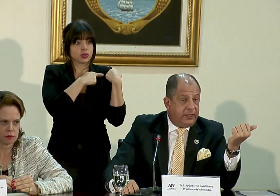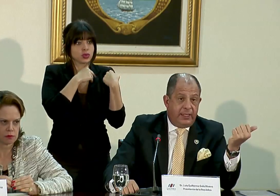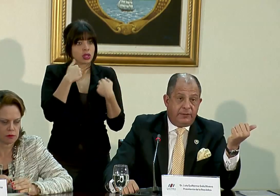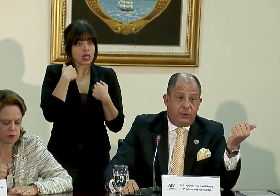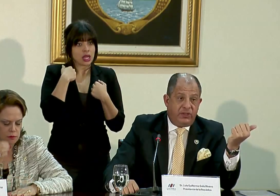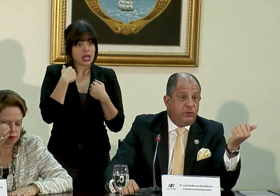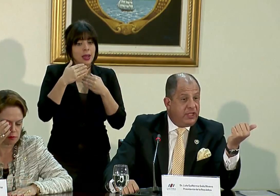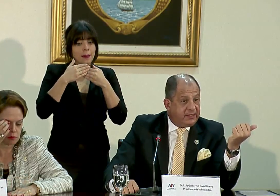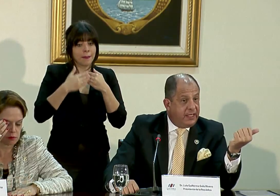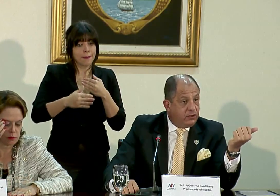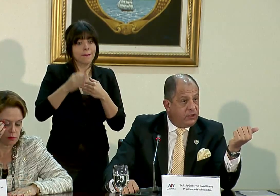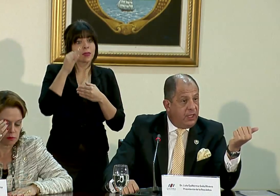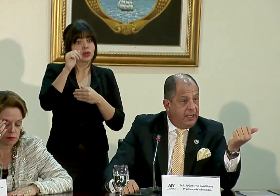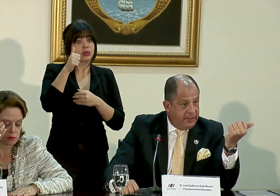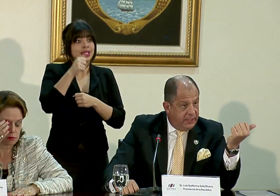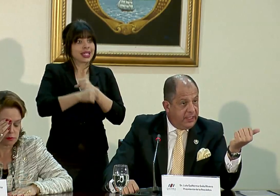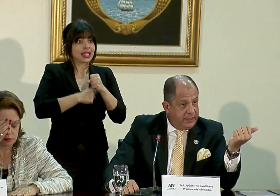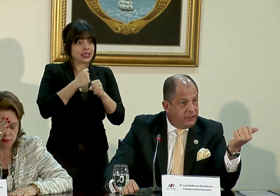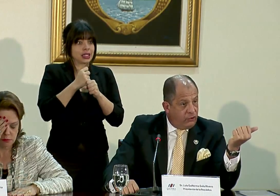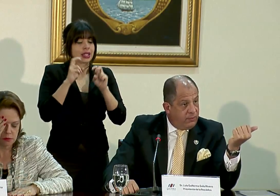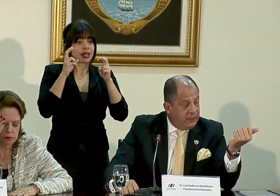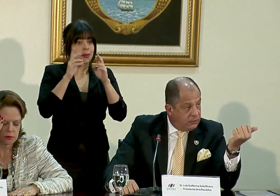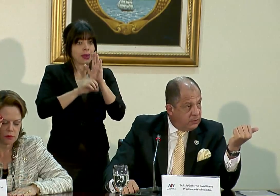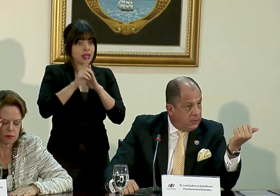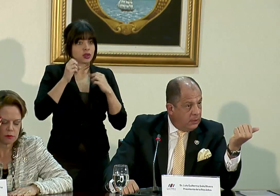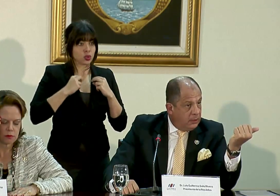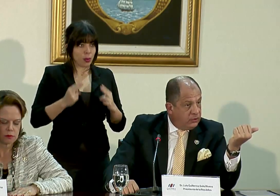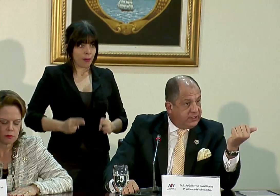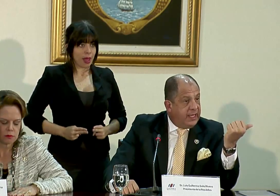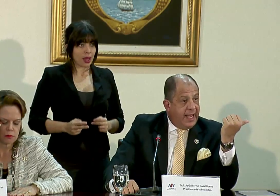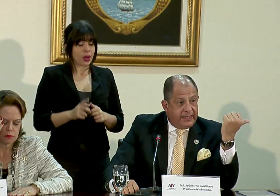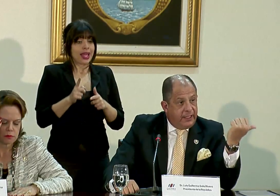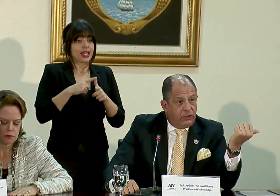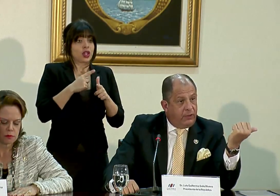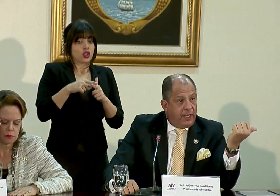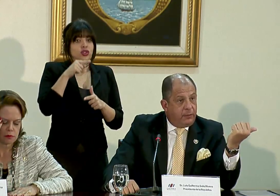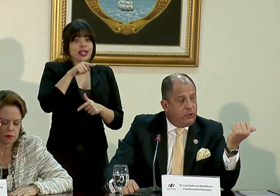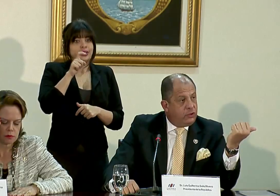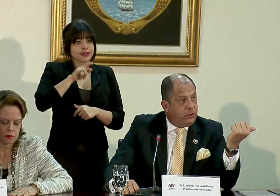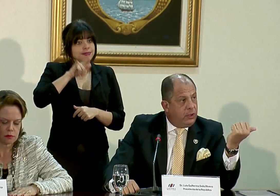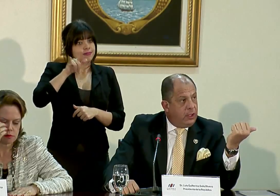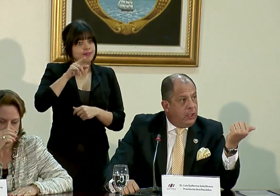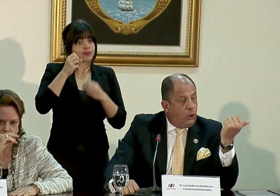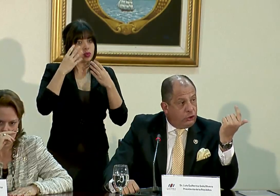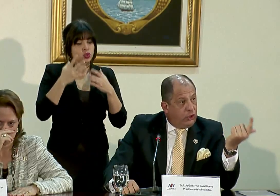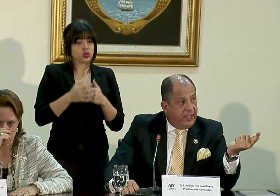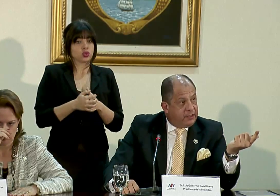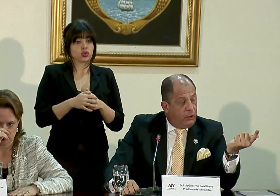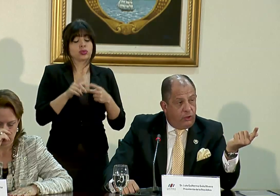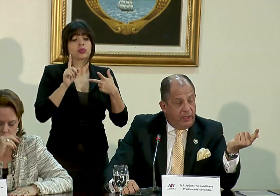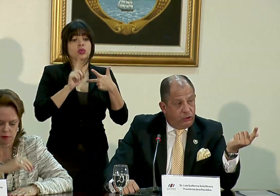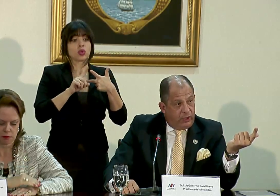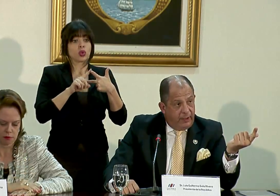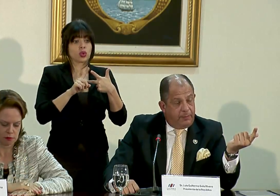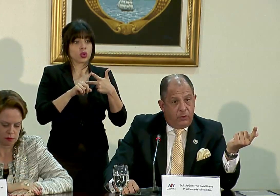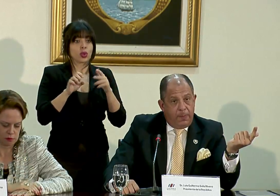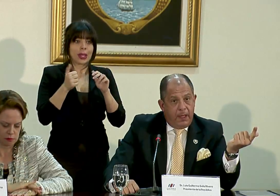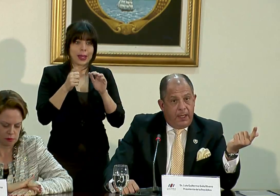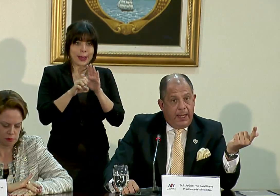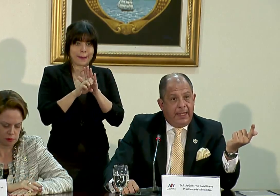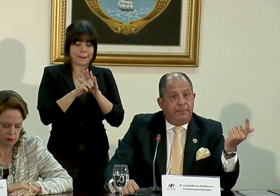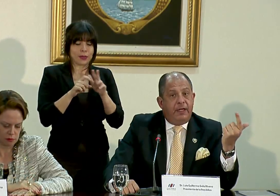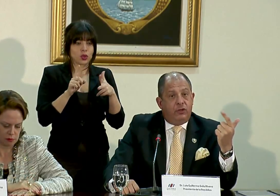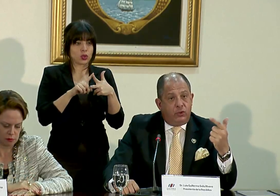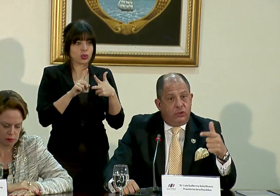tendremos durante los próximos diez años en materia de desarrollo humano. Entonces, ha tenido que viajar mucho. Otro ejemplo,